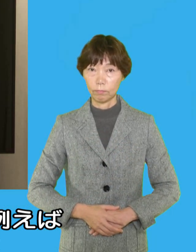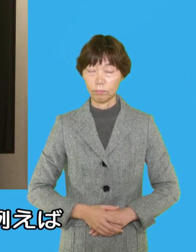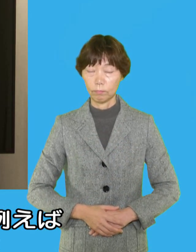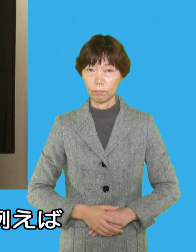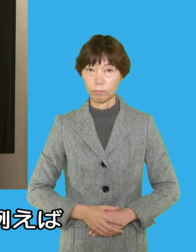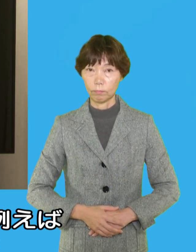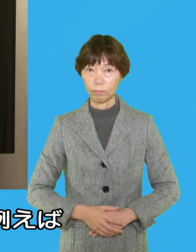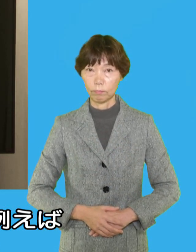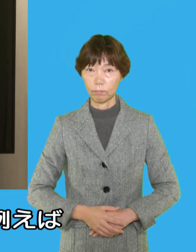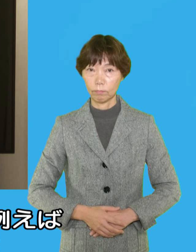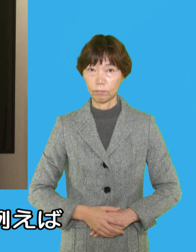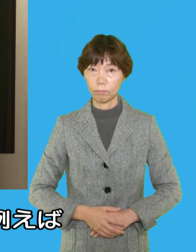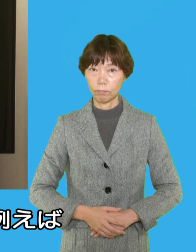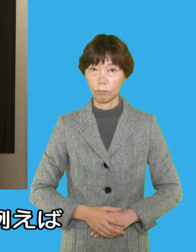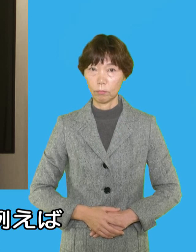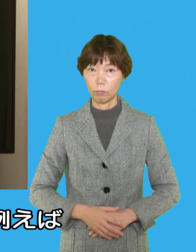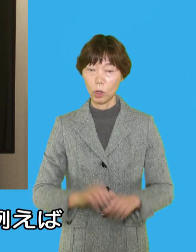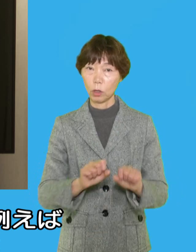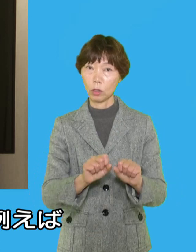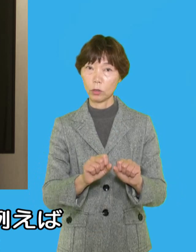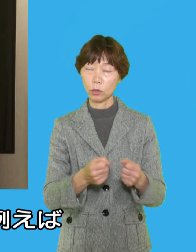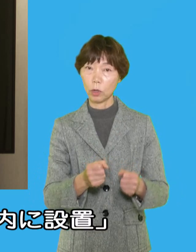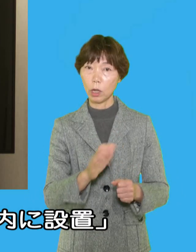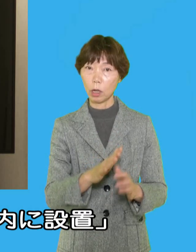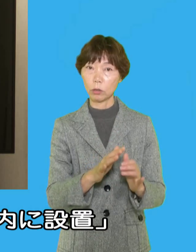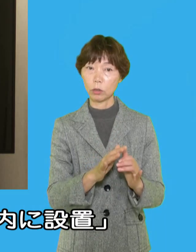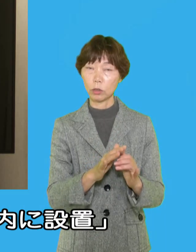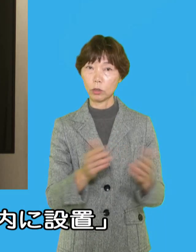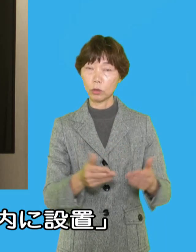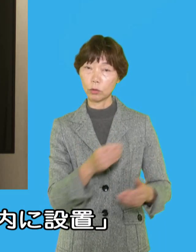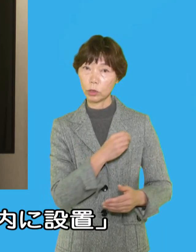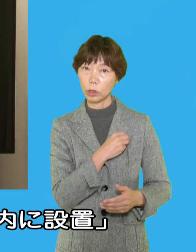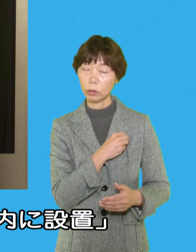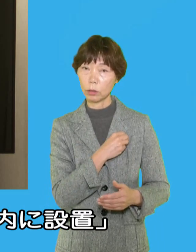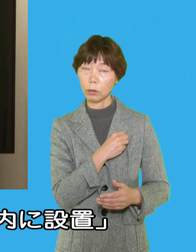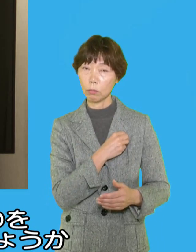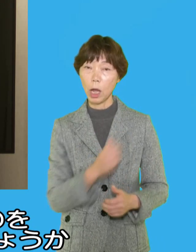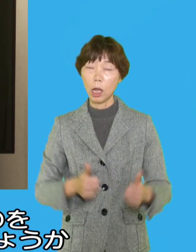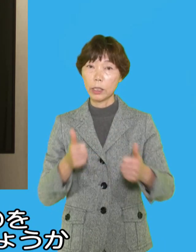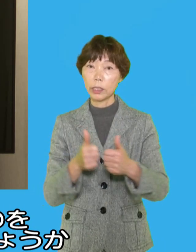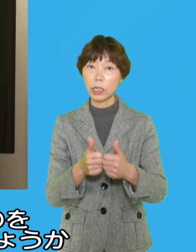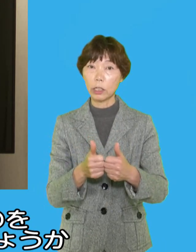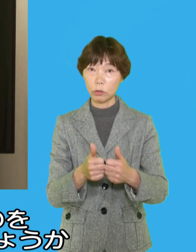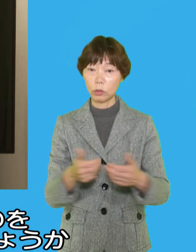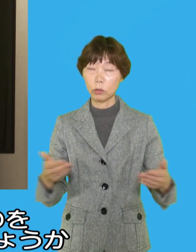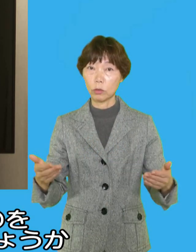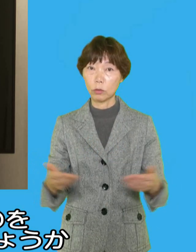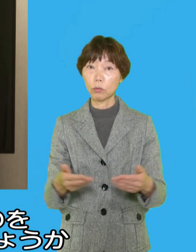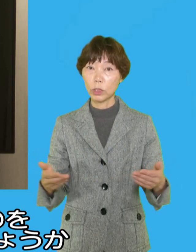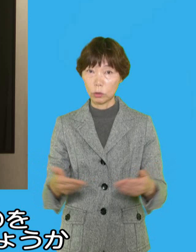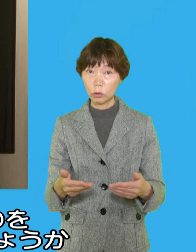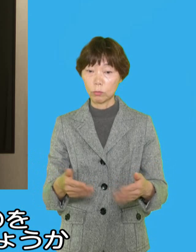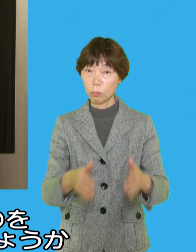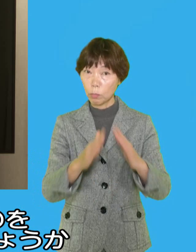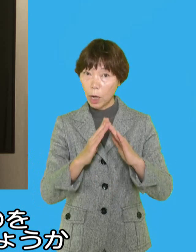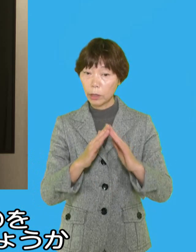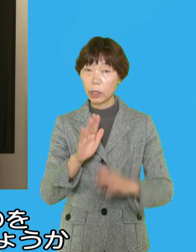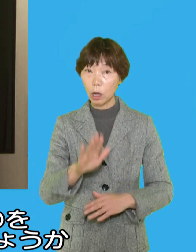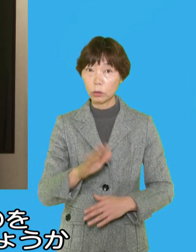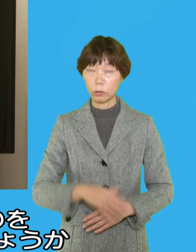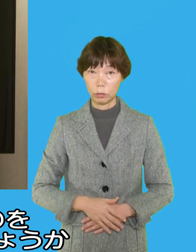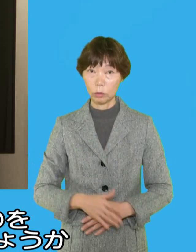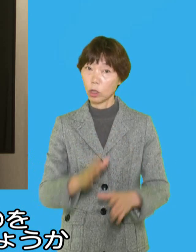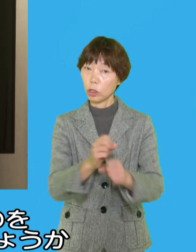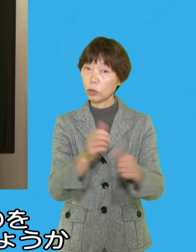例えば何でしょう、障害のある職員の支援、チャレンジ町内に設置ってあるんですけども、これはいつまでにどんな